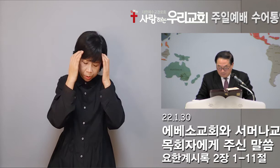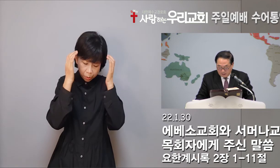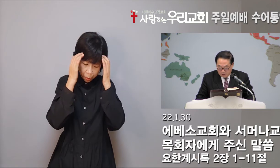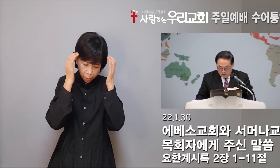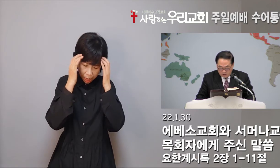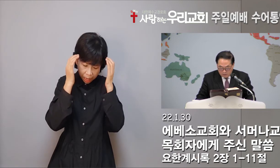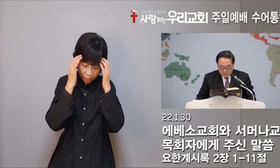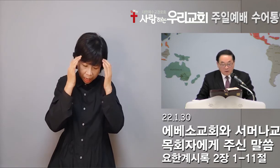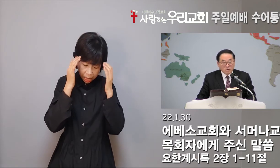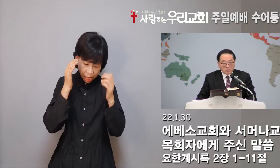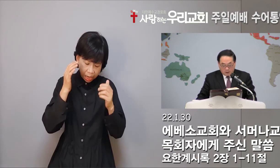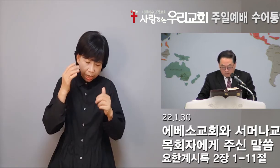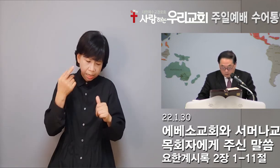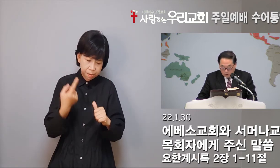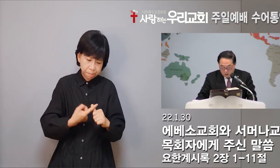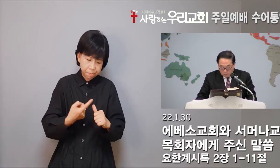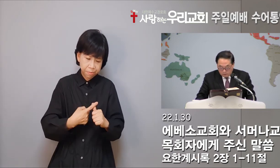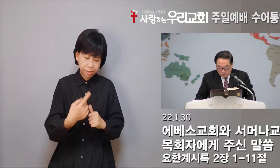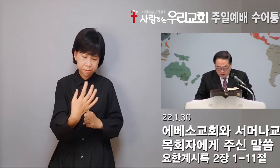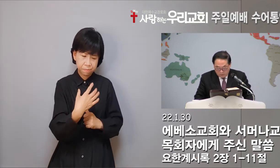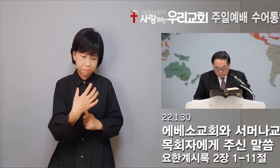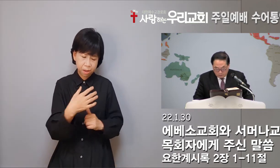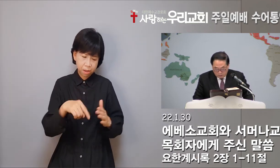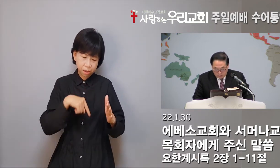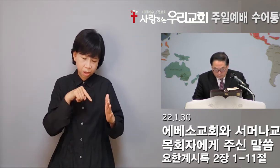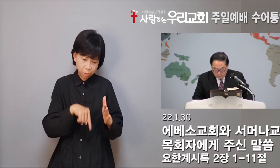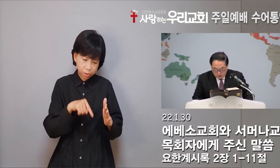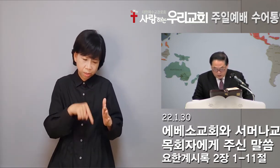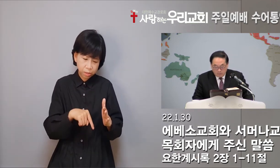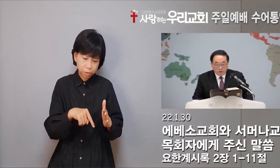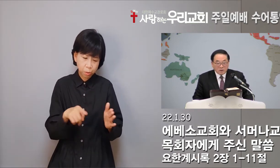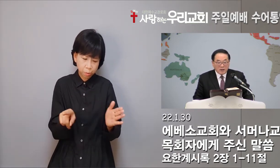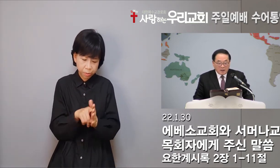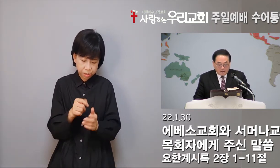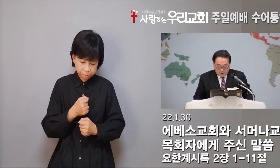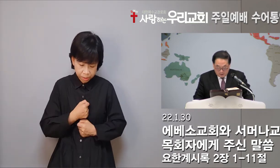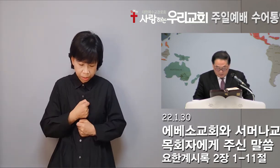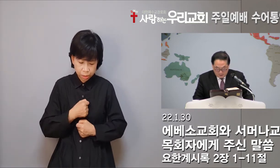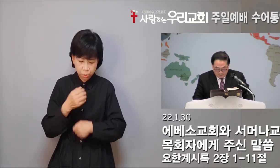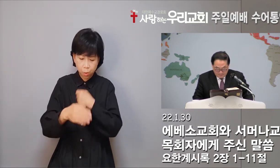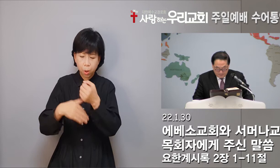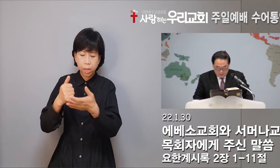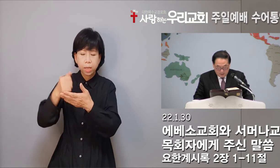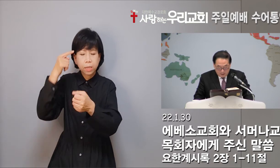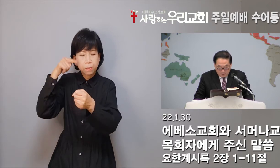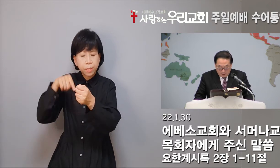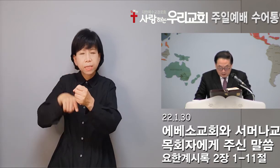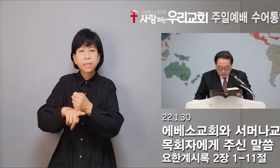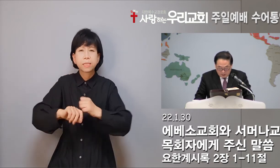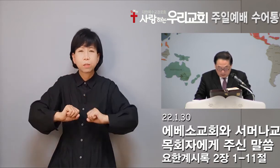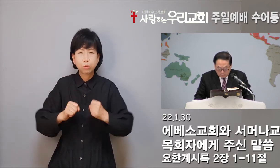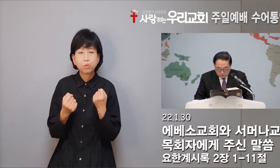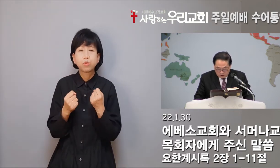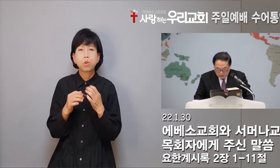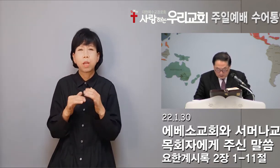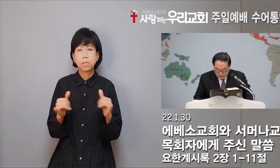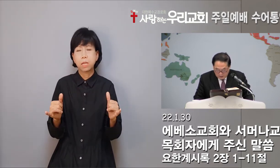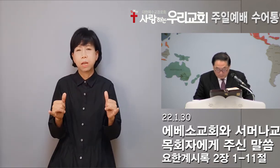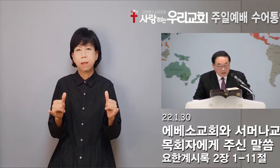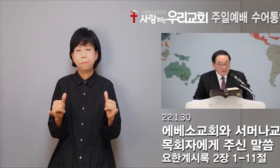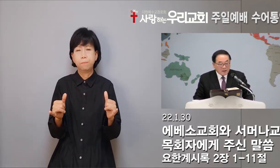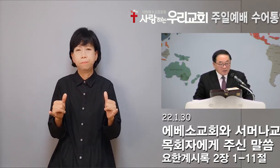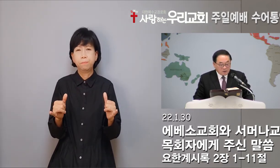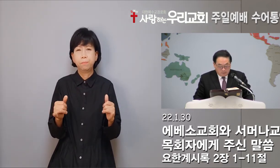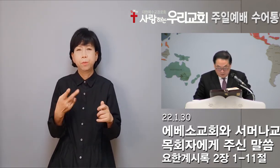환난과 핍박 가운데서 믿음을 지키고 충성하며 순종하고 하나님 뜻을 행하는 자입니다. 이기는 자는 둘째